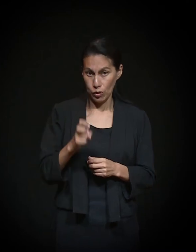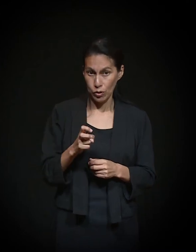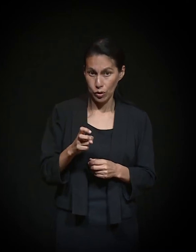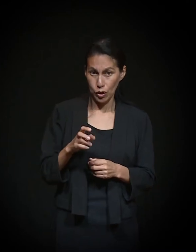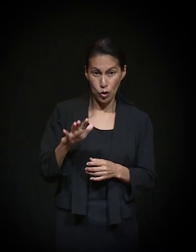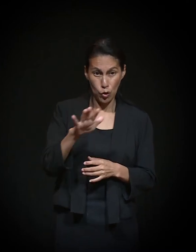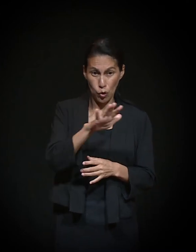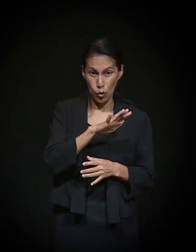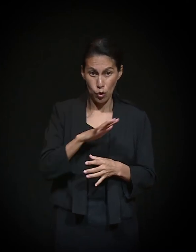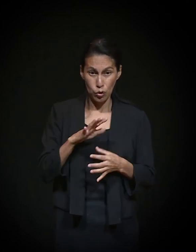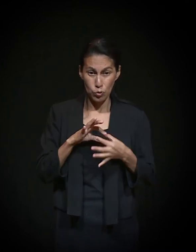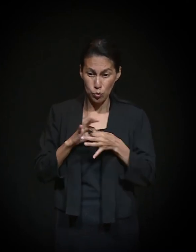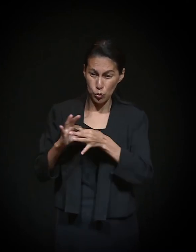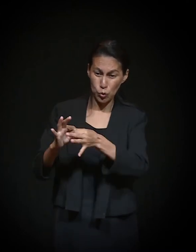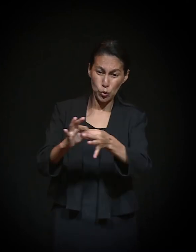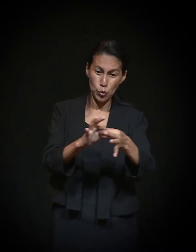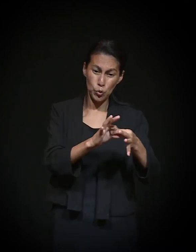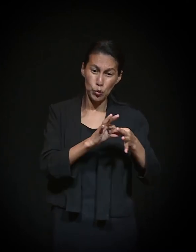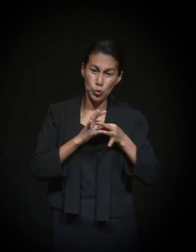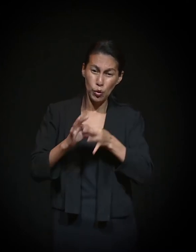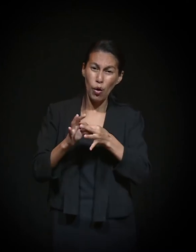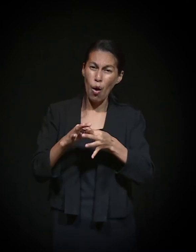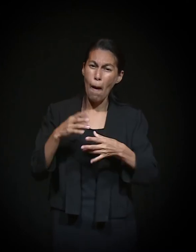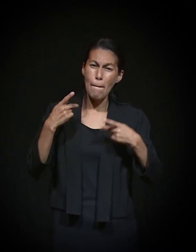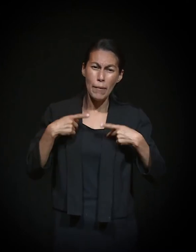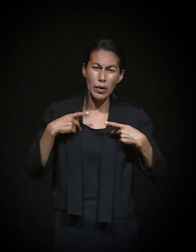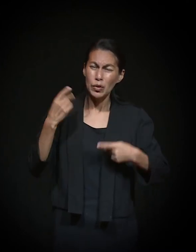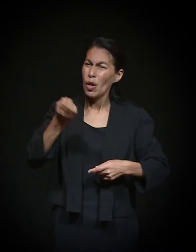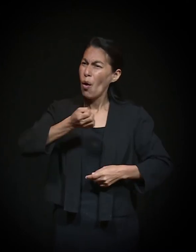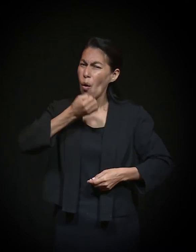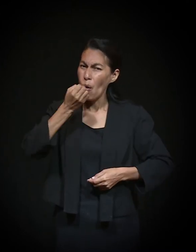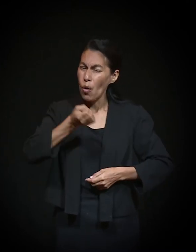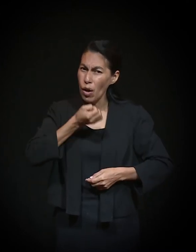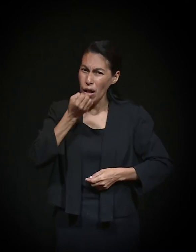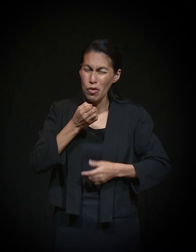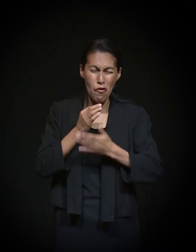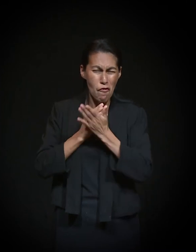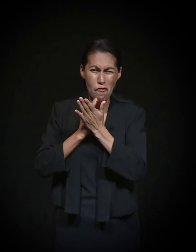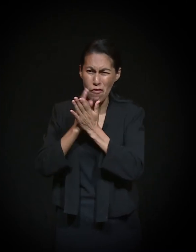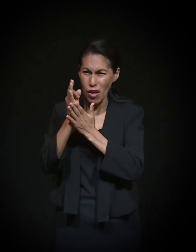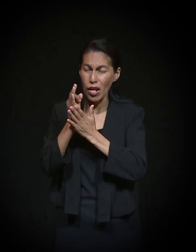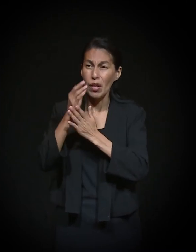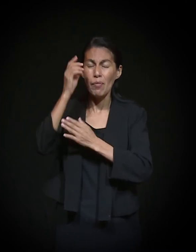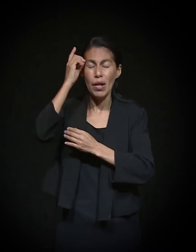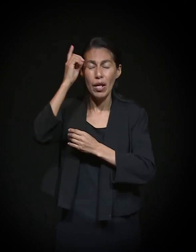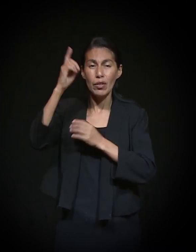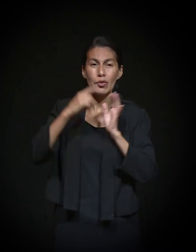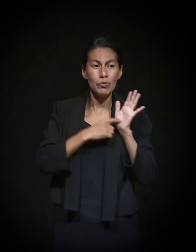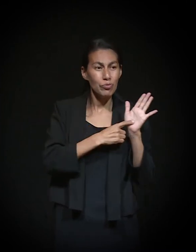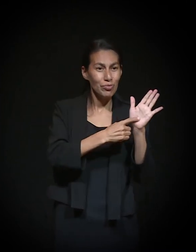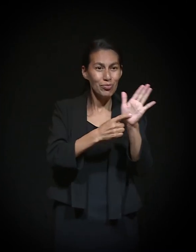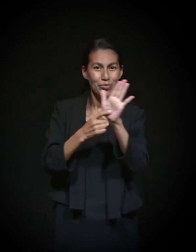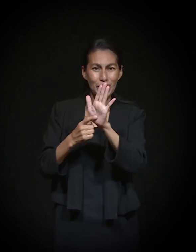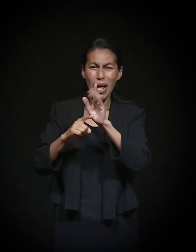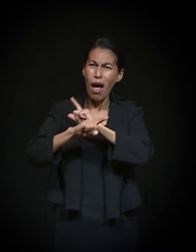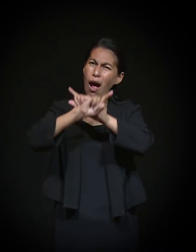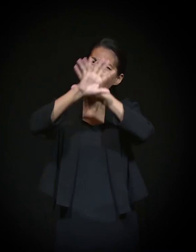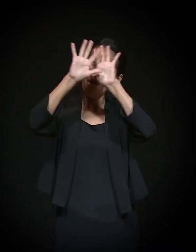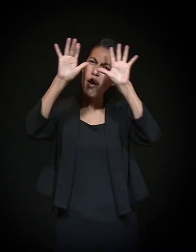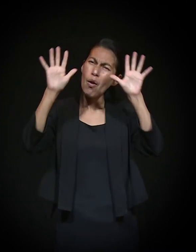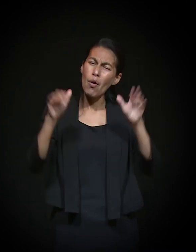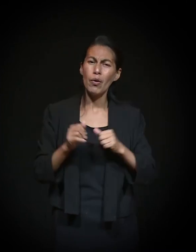manera podemos formar una red de personas que oran para tener manifiesto su